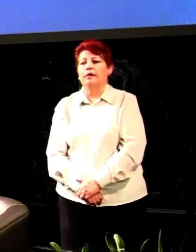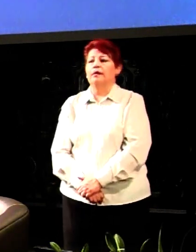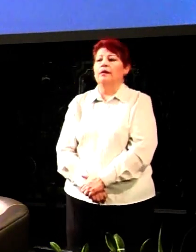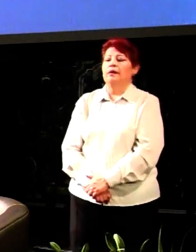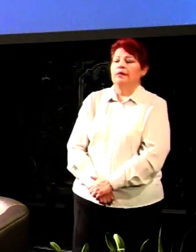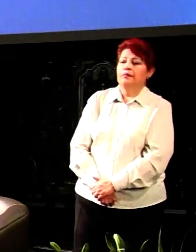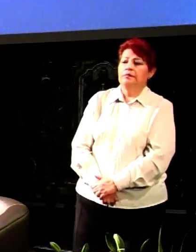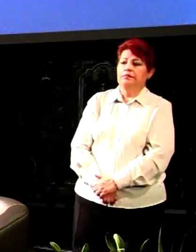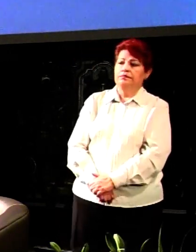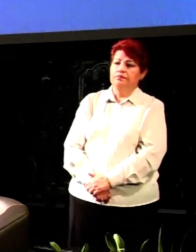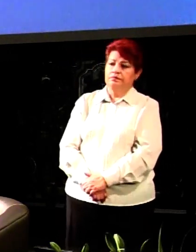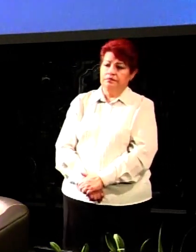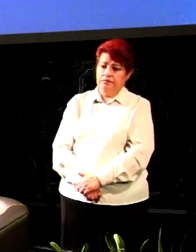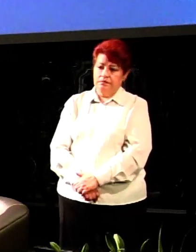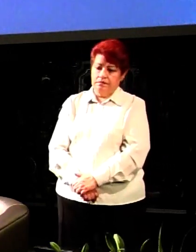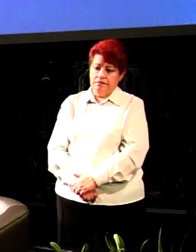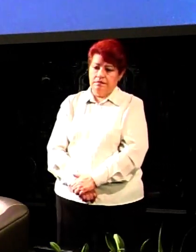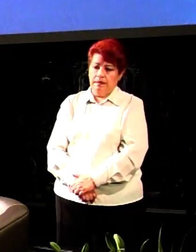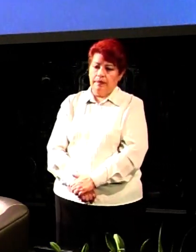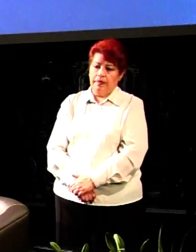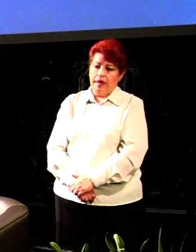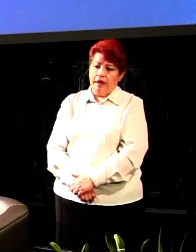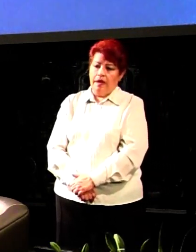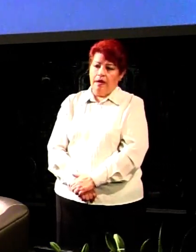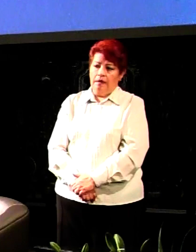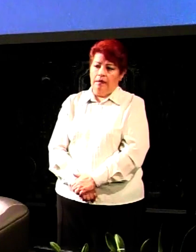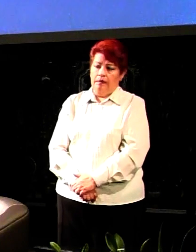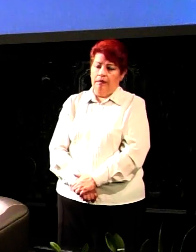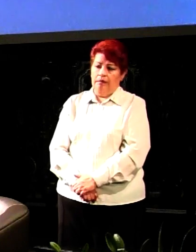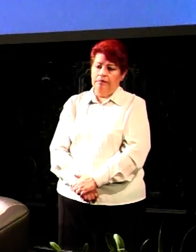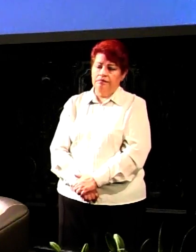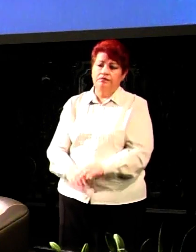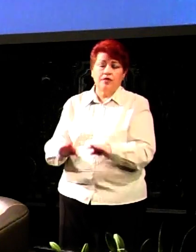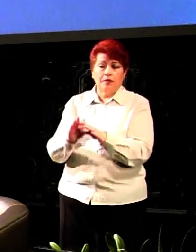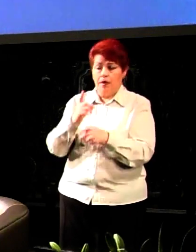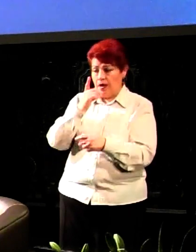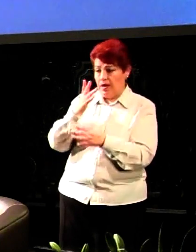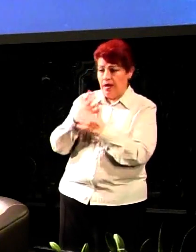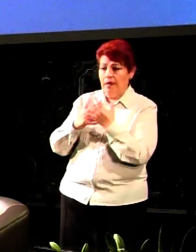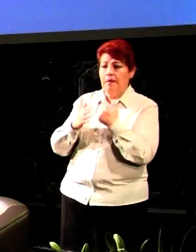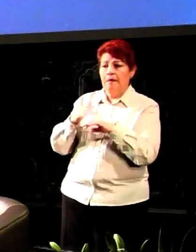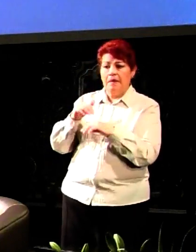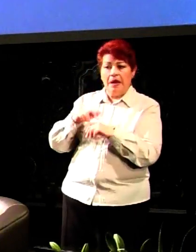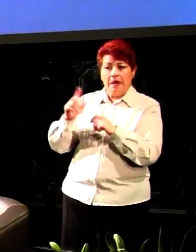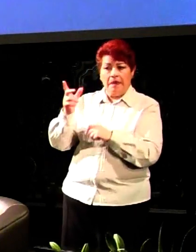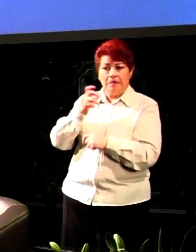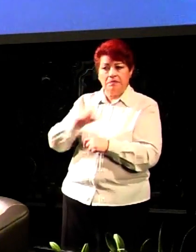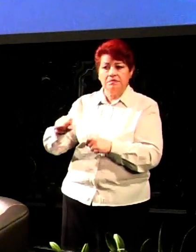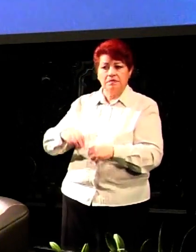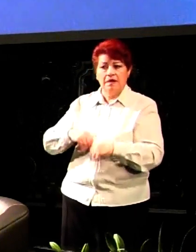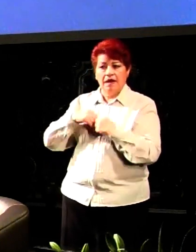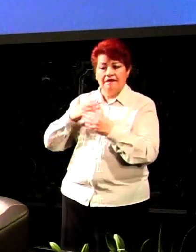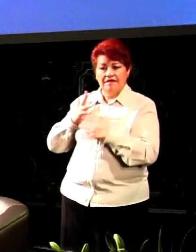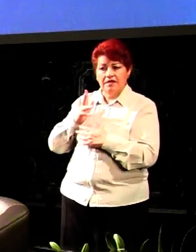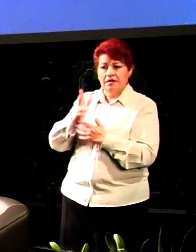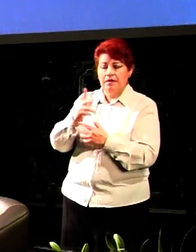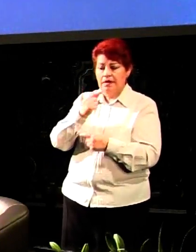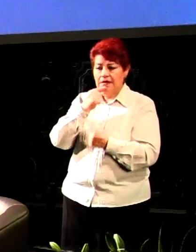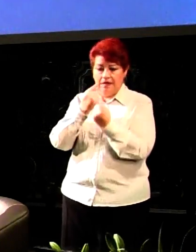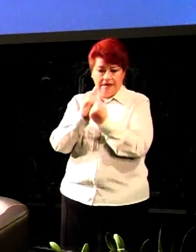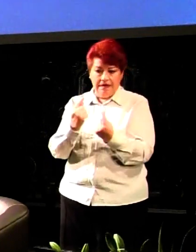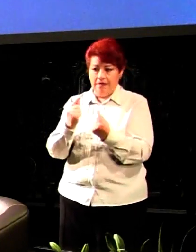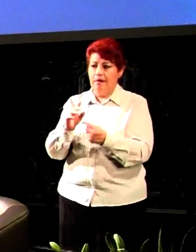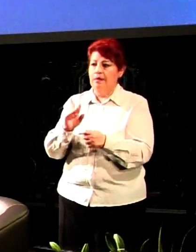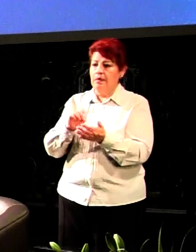emocional. Y estas dos nos permiten, como yo les decía, tener mayores habilidades para la vida. Que si un niño